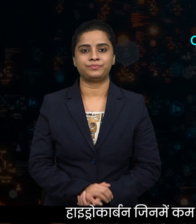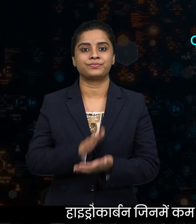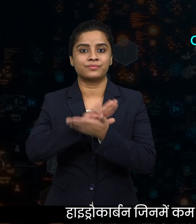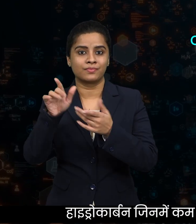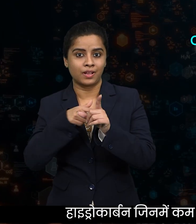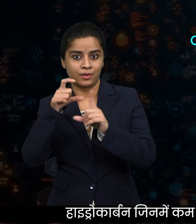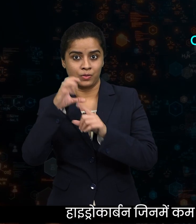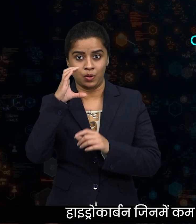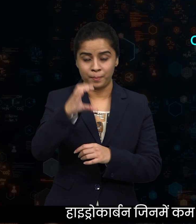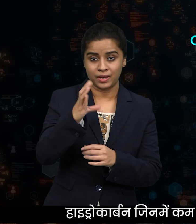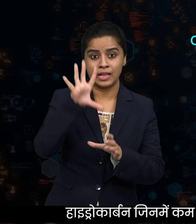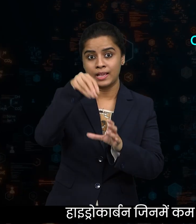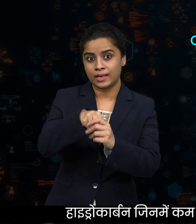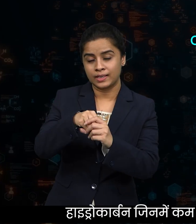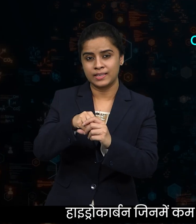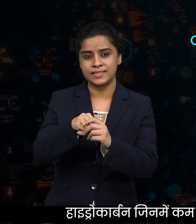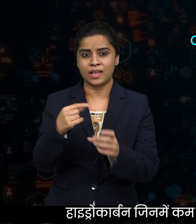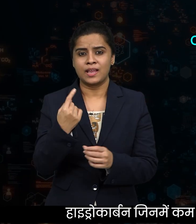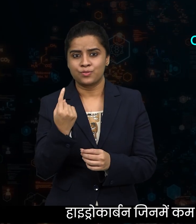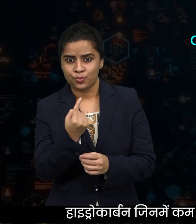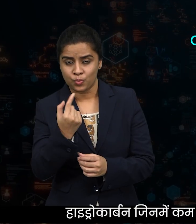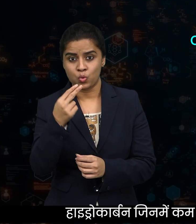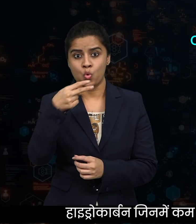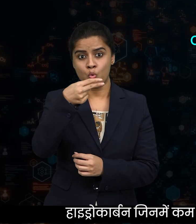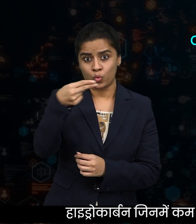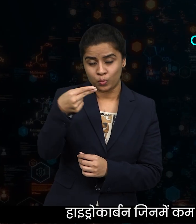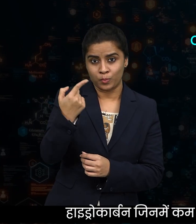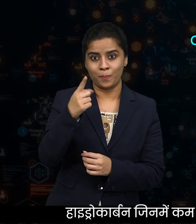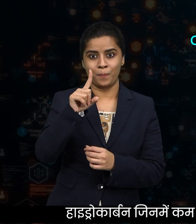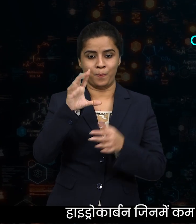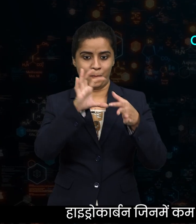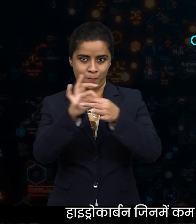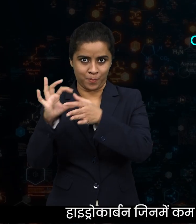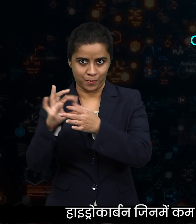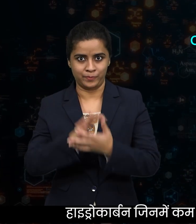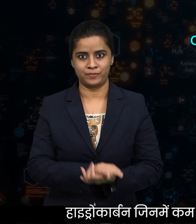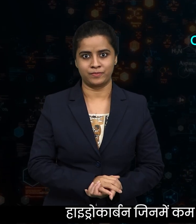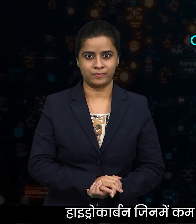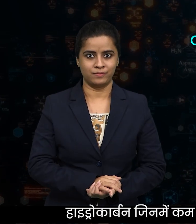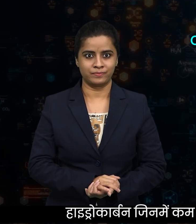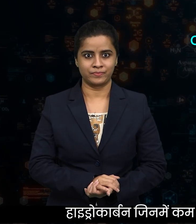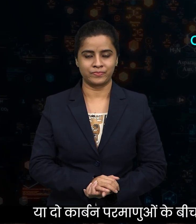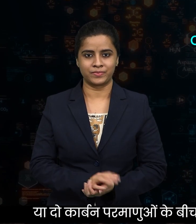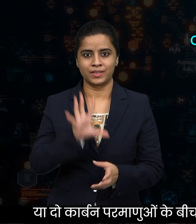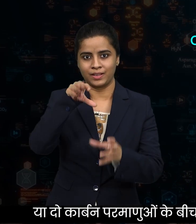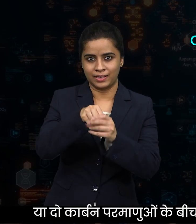हाइड्रोकार्बन जिनमें कम से कम एक दोहरा बंधन C=C होता है या 2